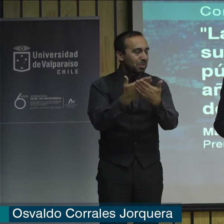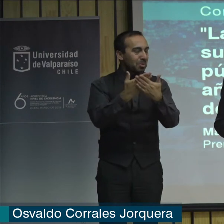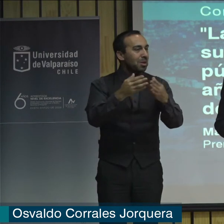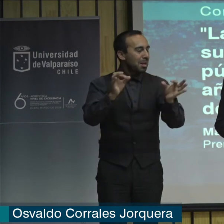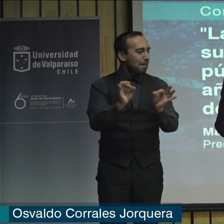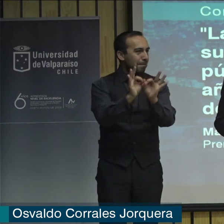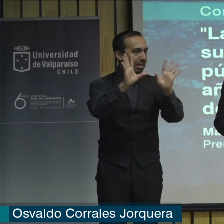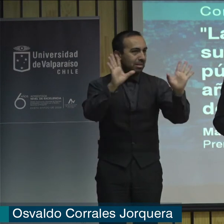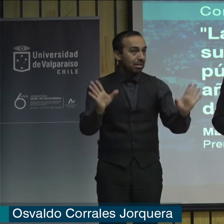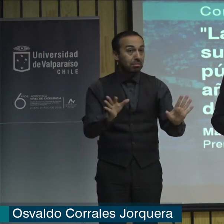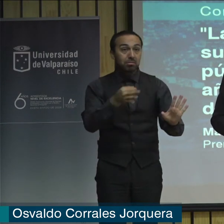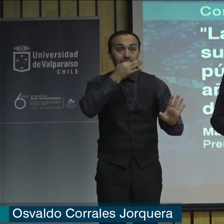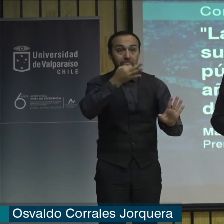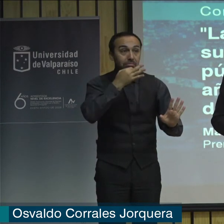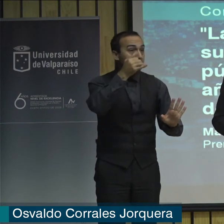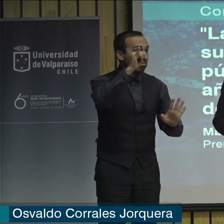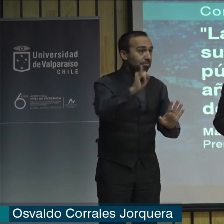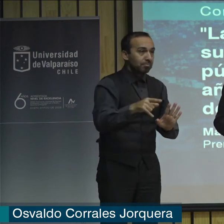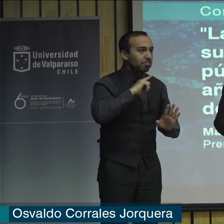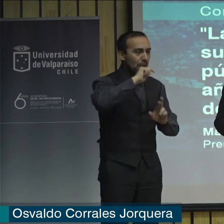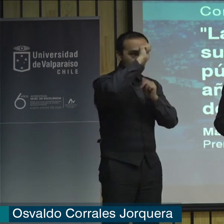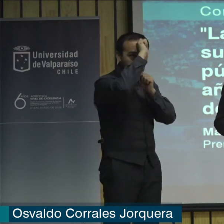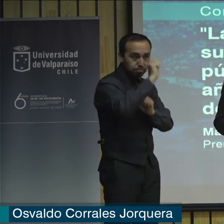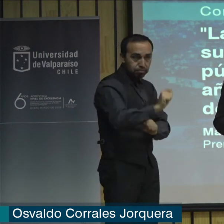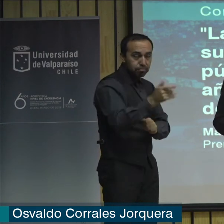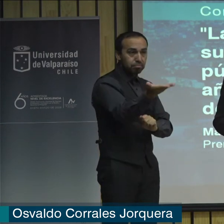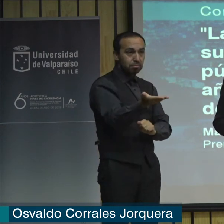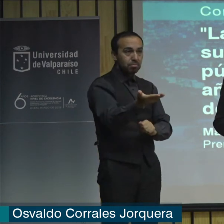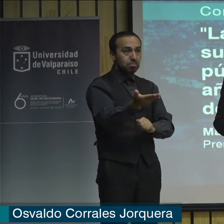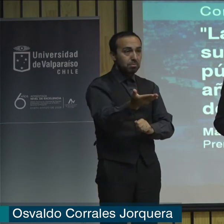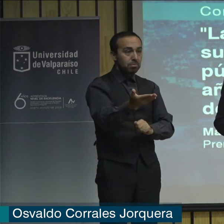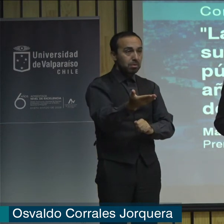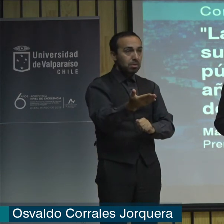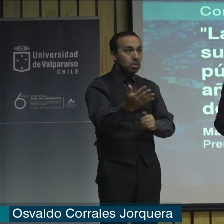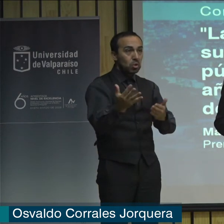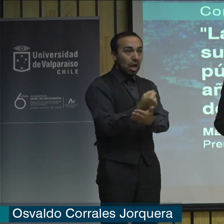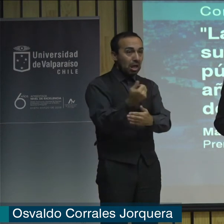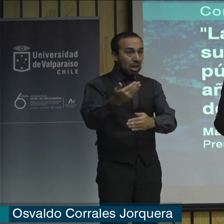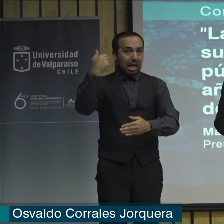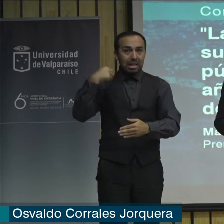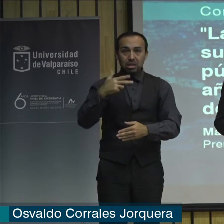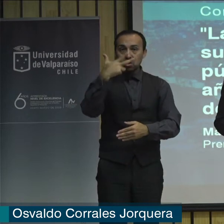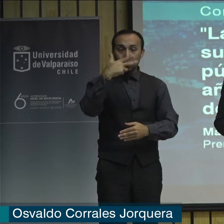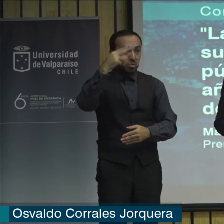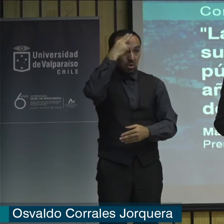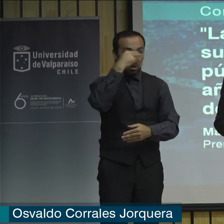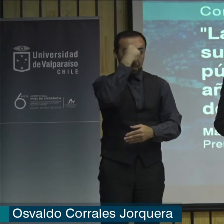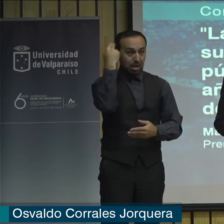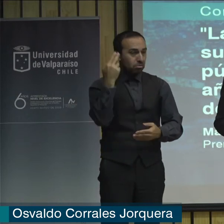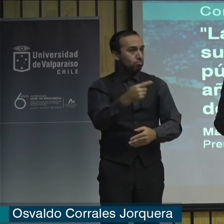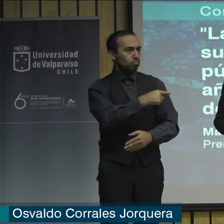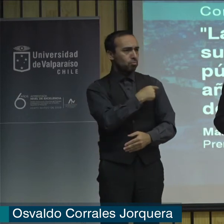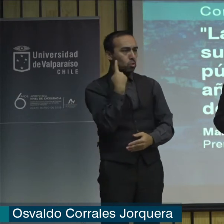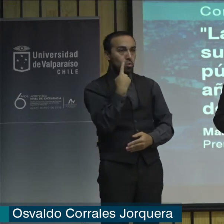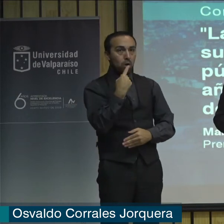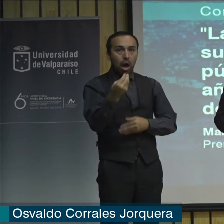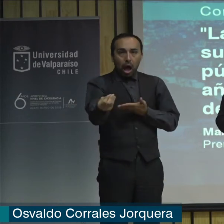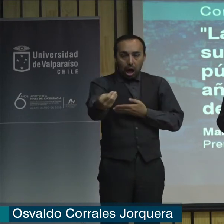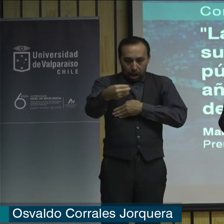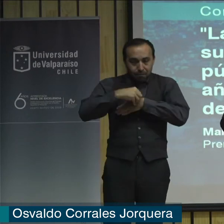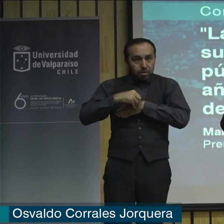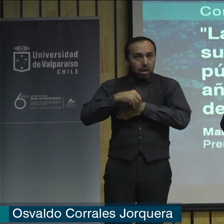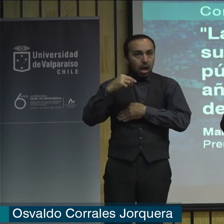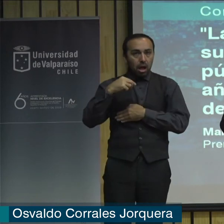expresado en distintos espacios el reconocimiento alcanzado el pasado ocho de marzo cuando fuimos notificados luego de mi